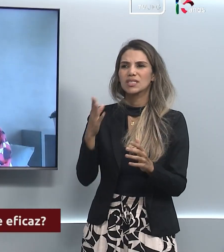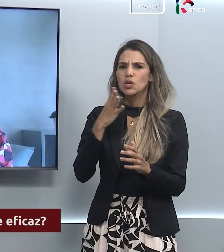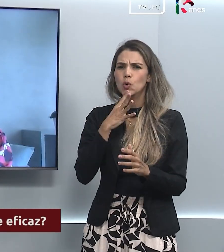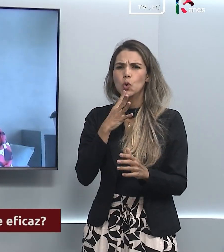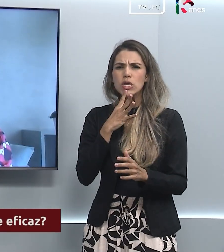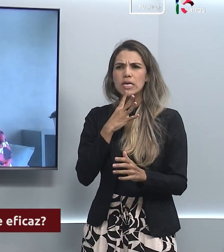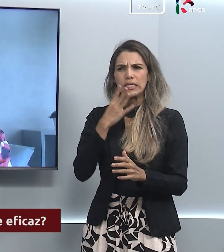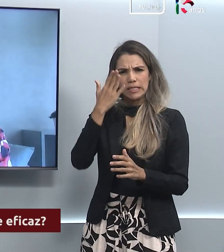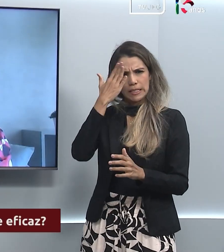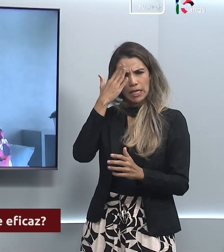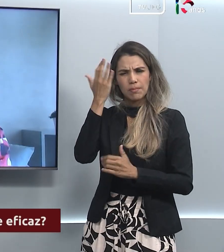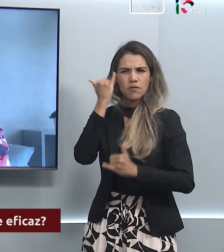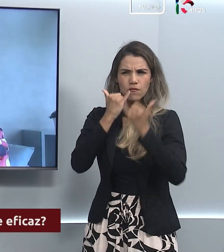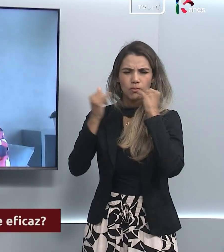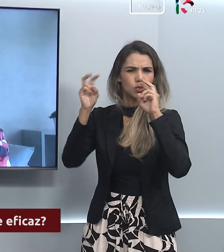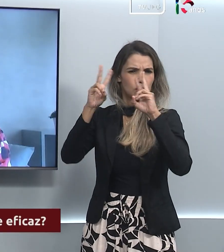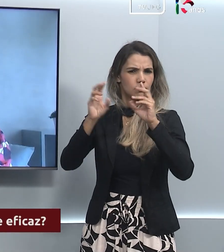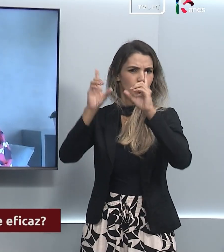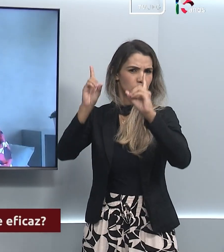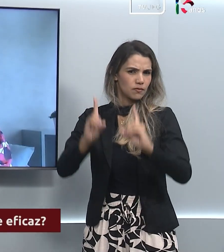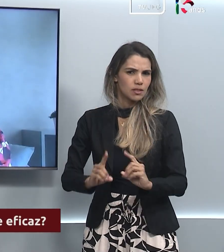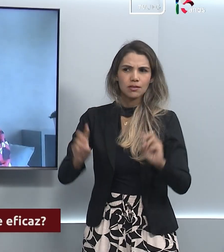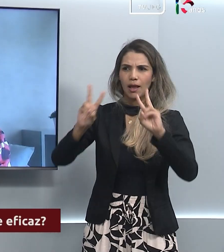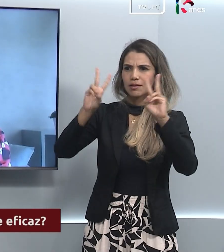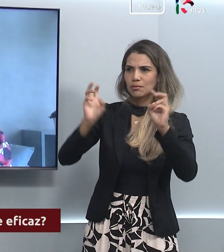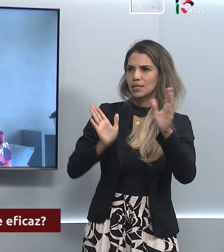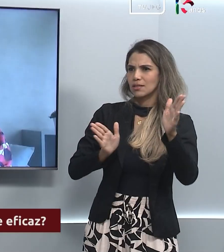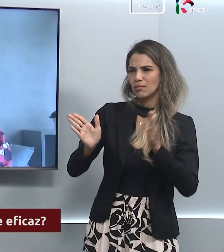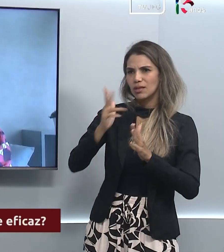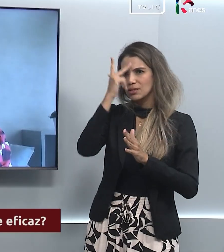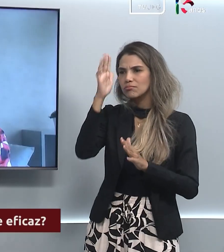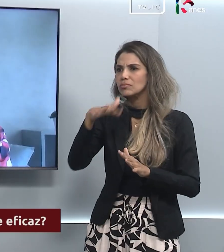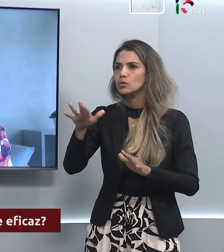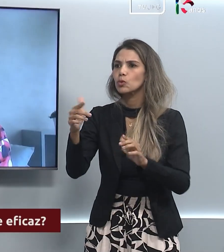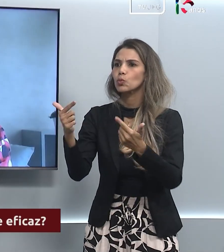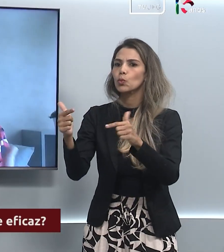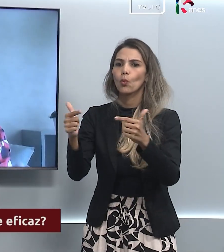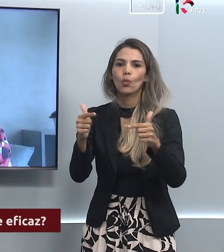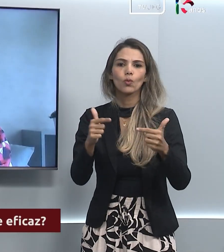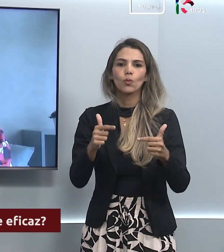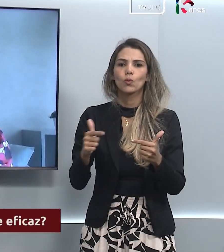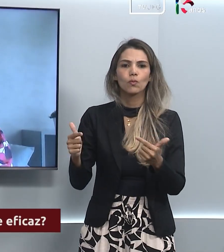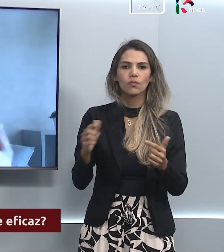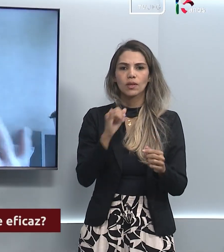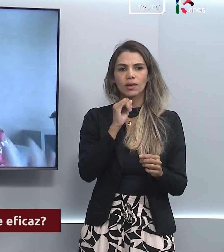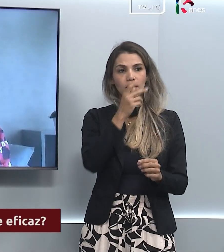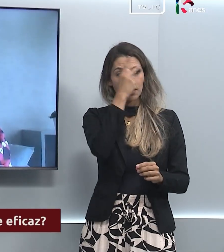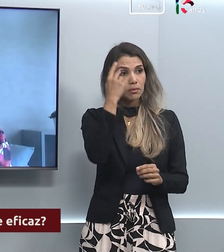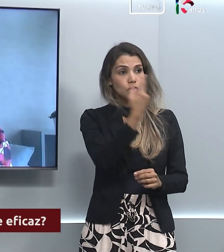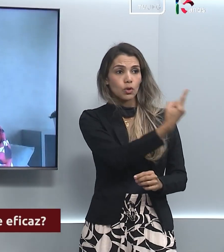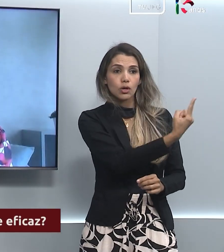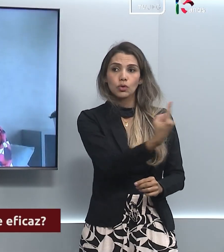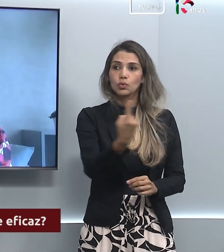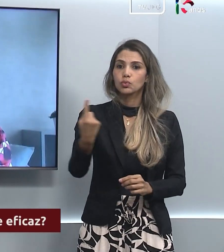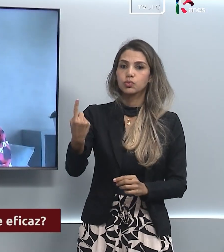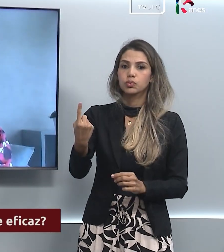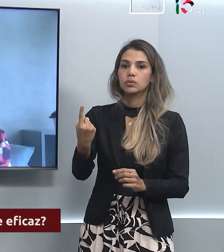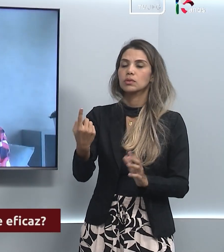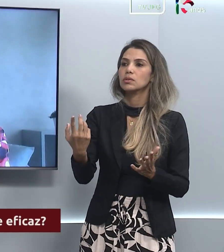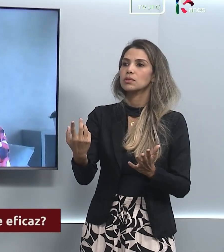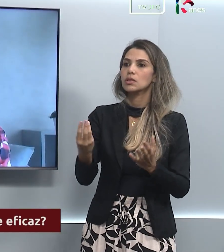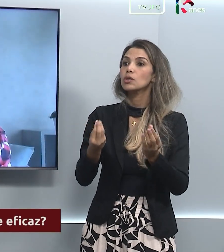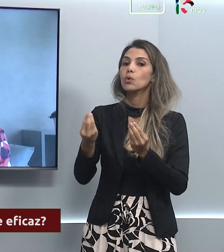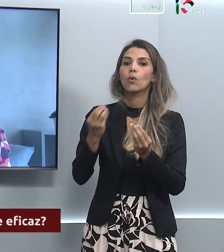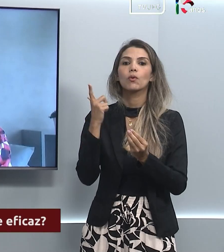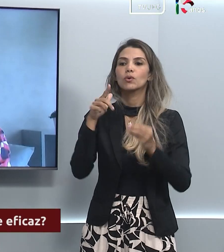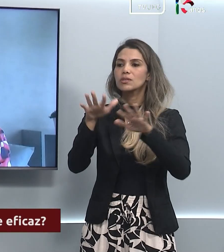as deficiências, sobre a acessibilidade, então não sabe como tratá-las, como recebê-las e como fazer a